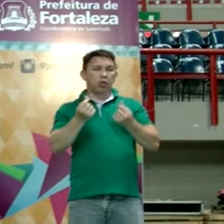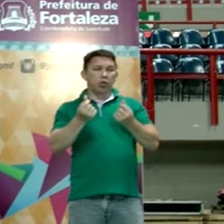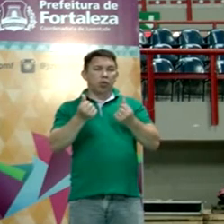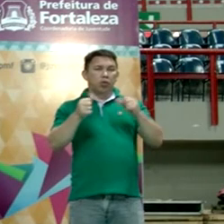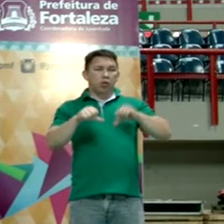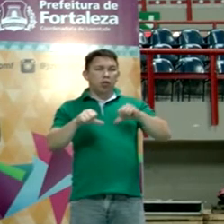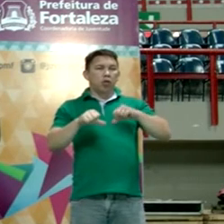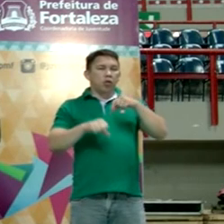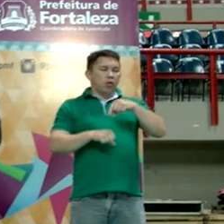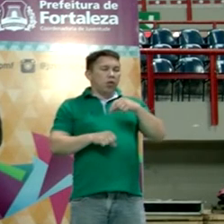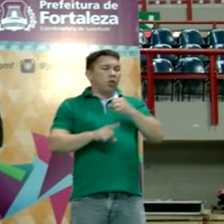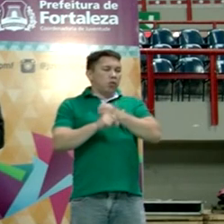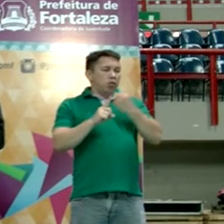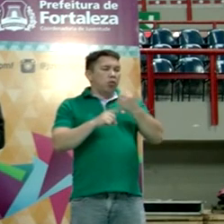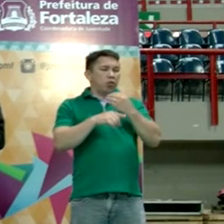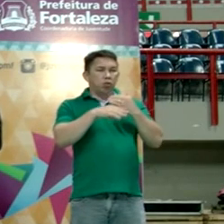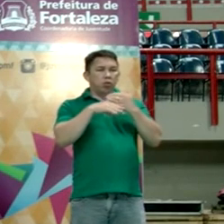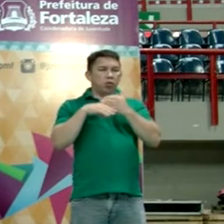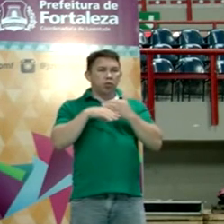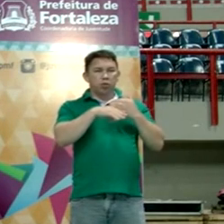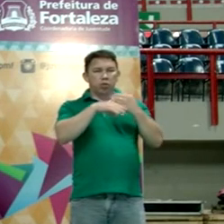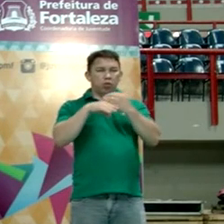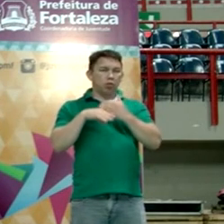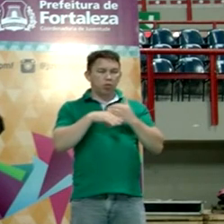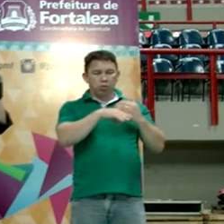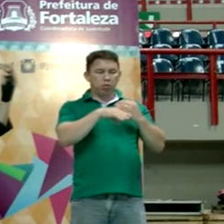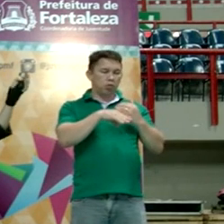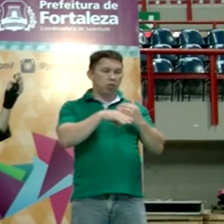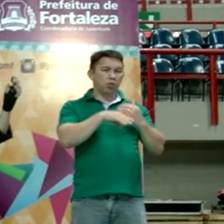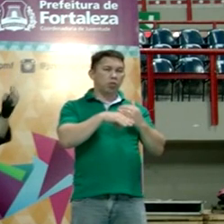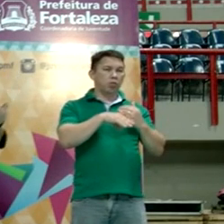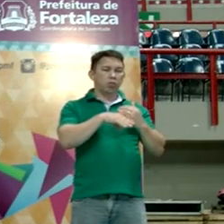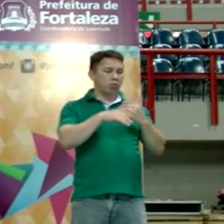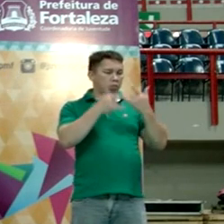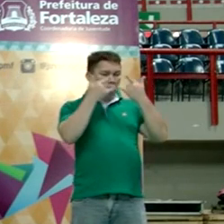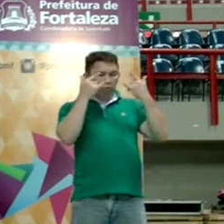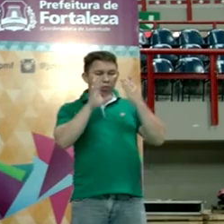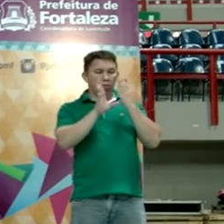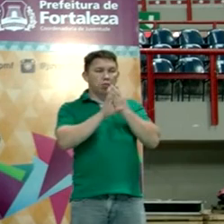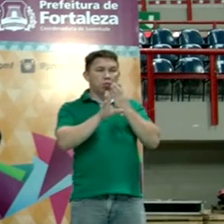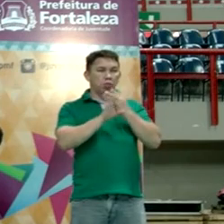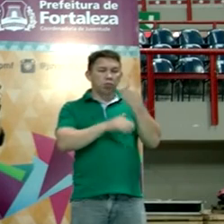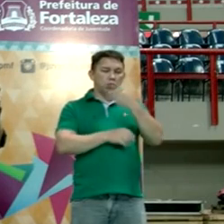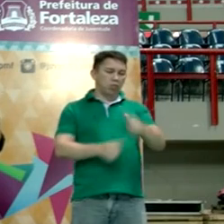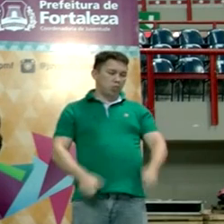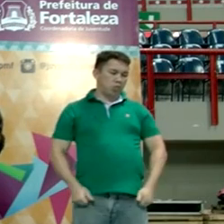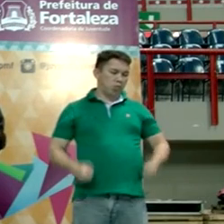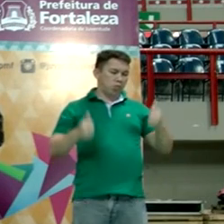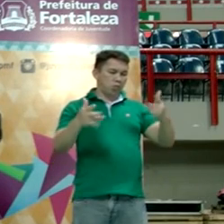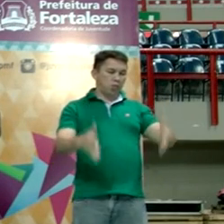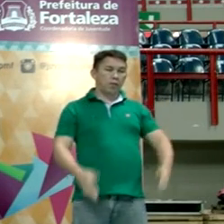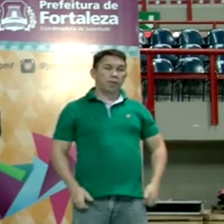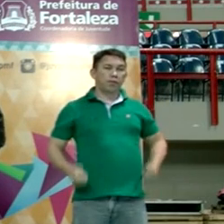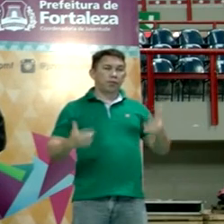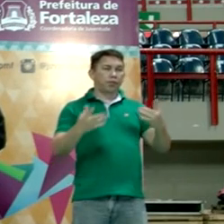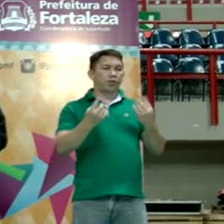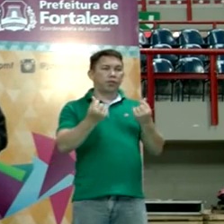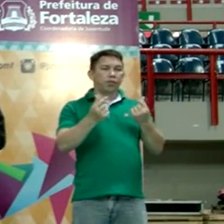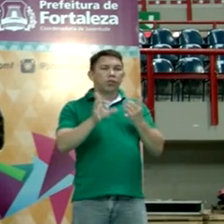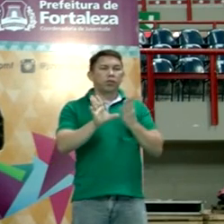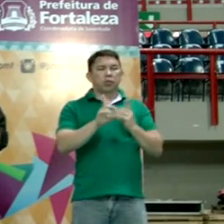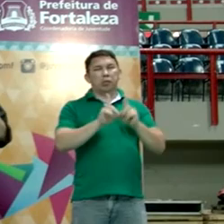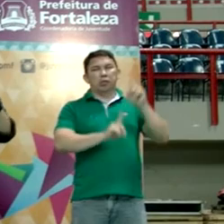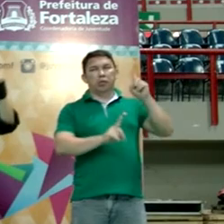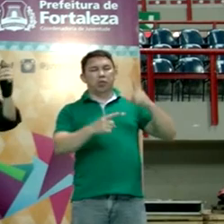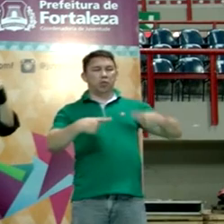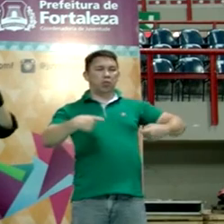a crise do socialismo foi por causa disso, né? A crise do socialismo, a crise do capitalismo foi devido ao vasto gasto, o custo muito alto da Guerra